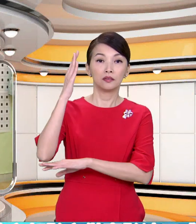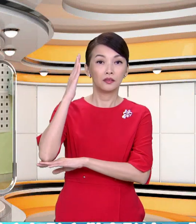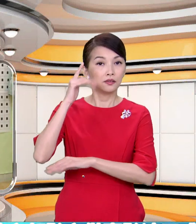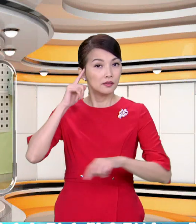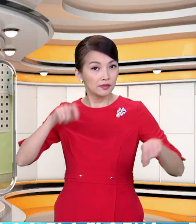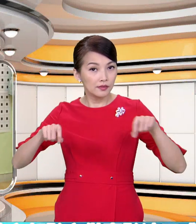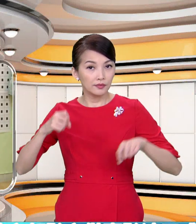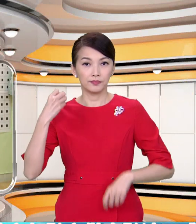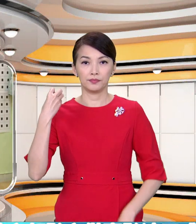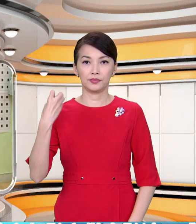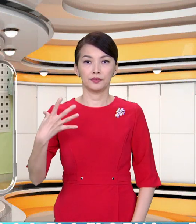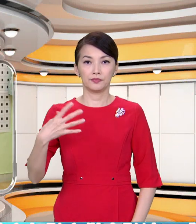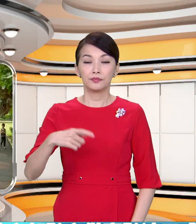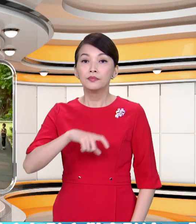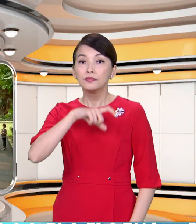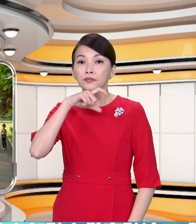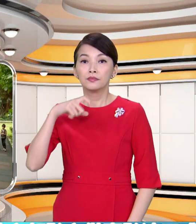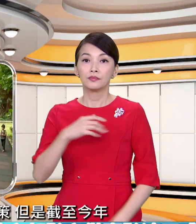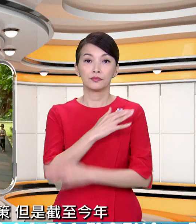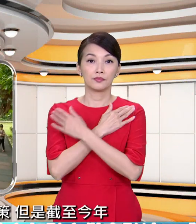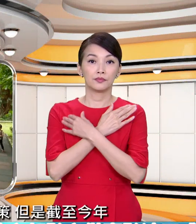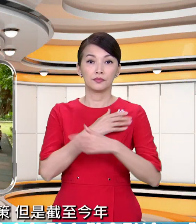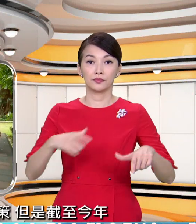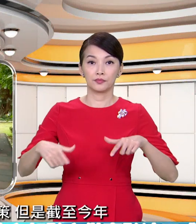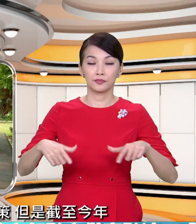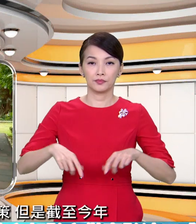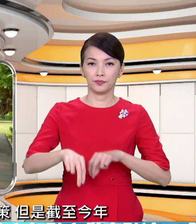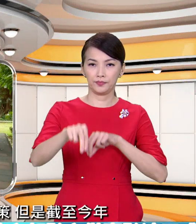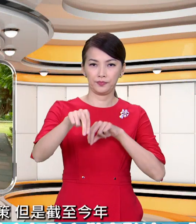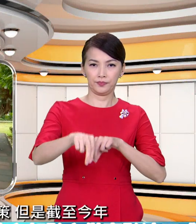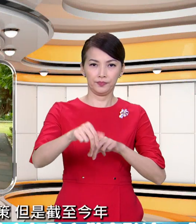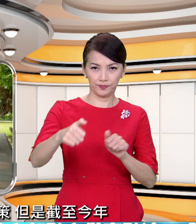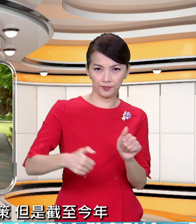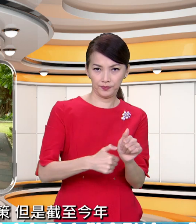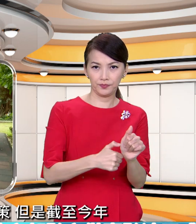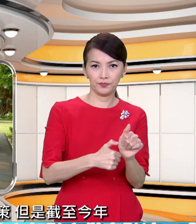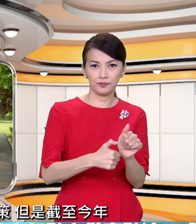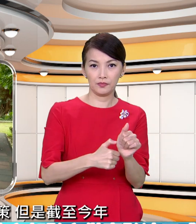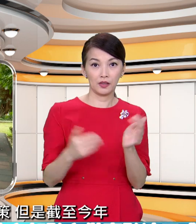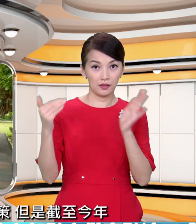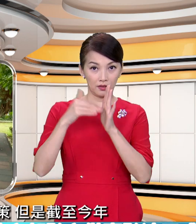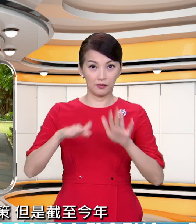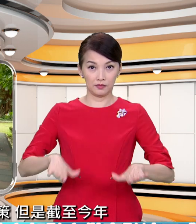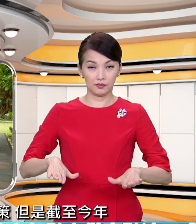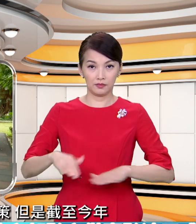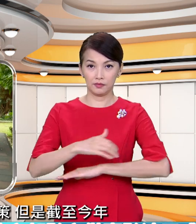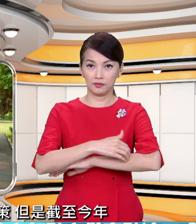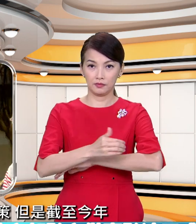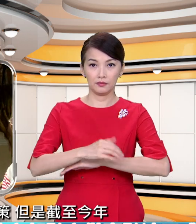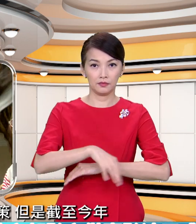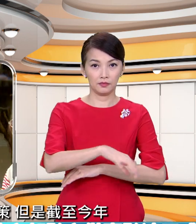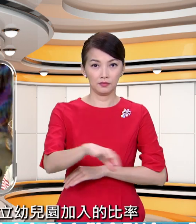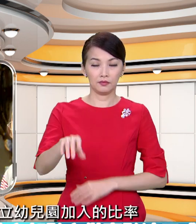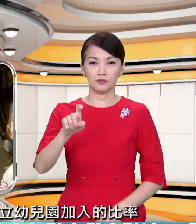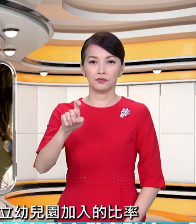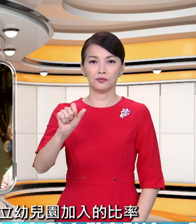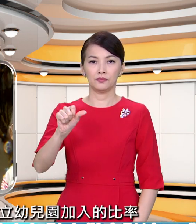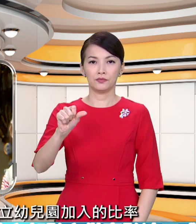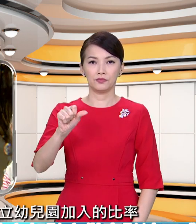政府去年开始推动幼儿园准公共化政策，但是截至今年，非六都